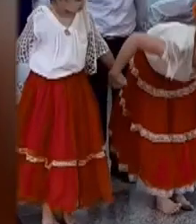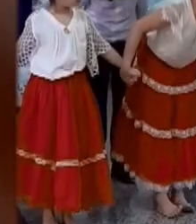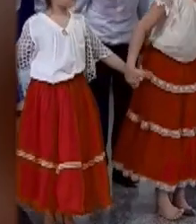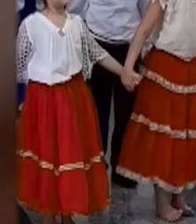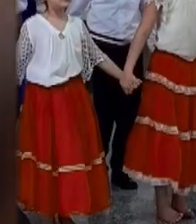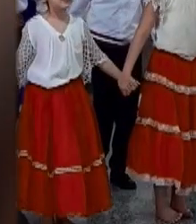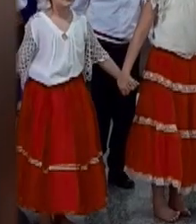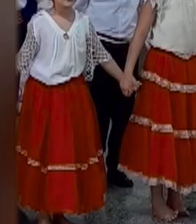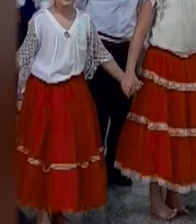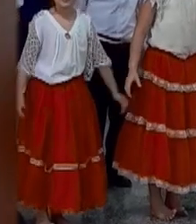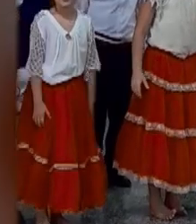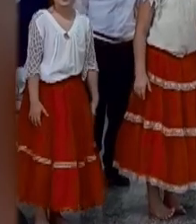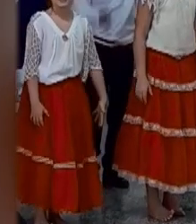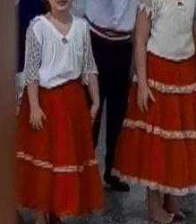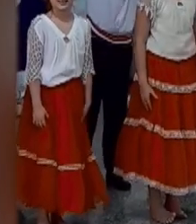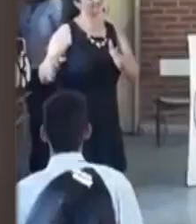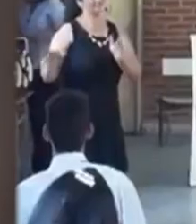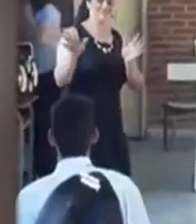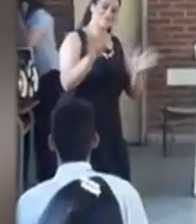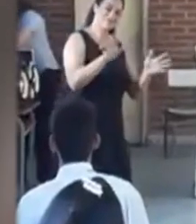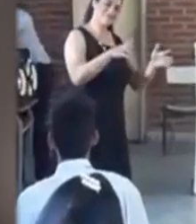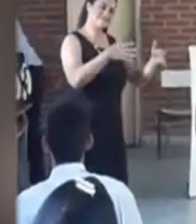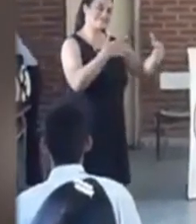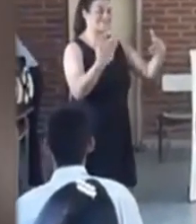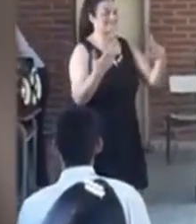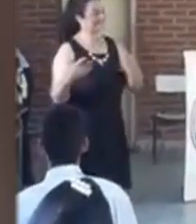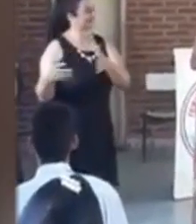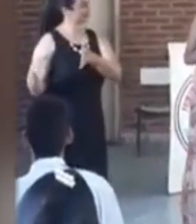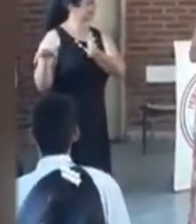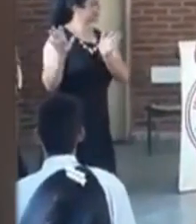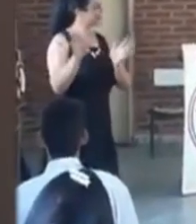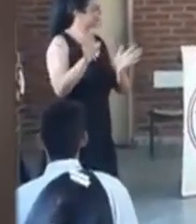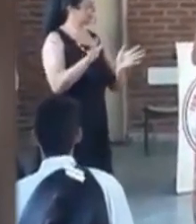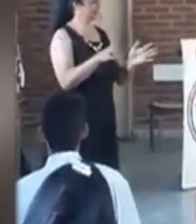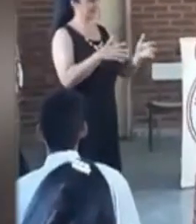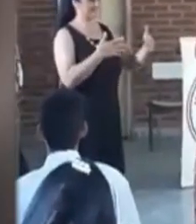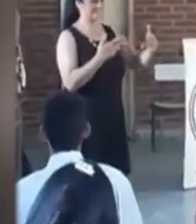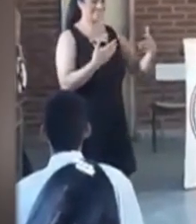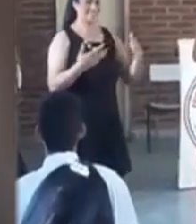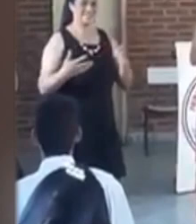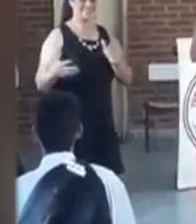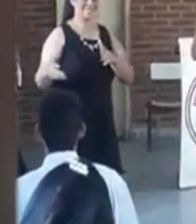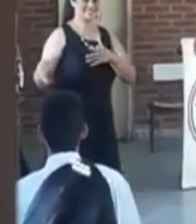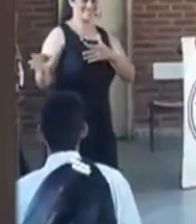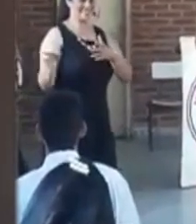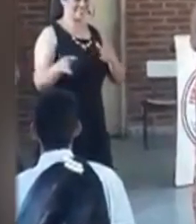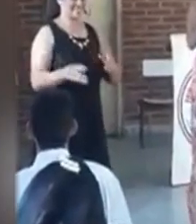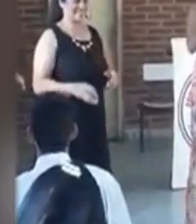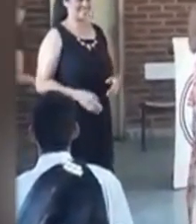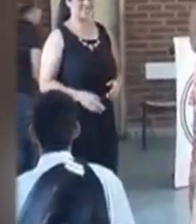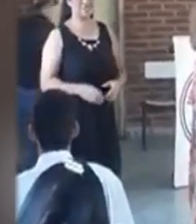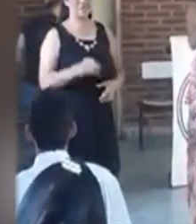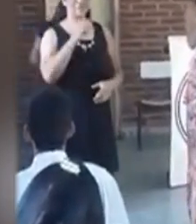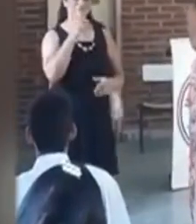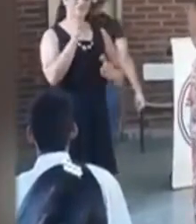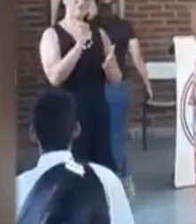otras instituciones, instituciones donde nuestros chicos asisten también, para que todos